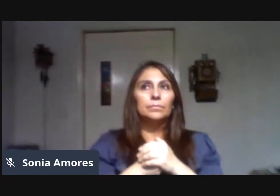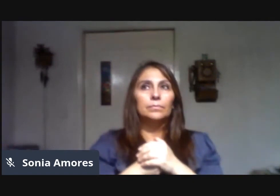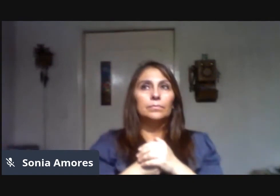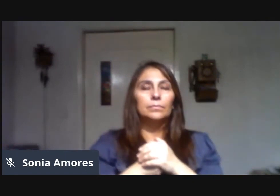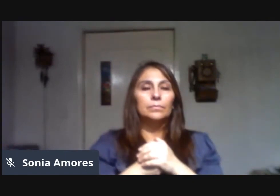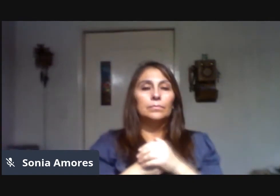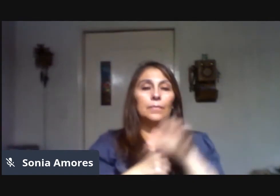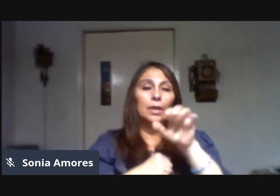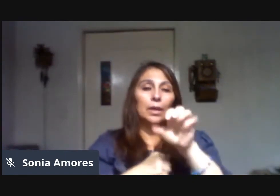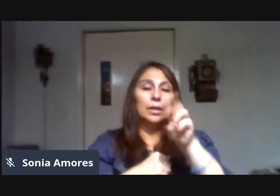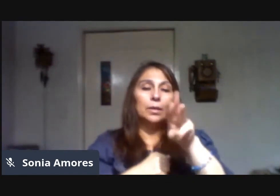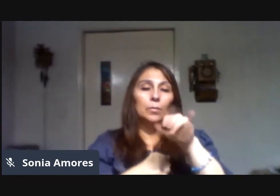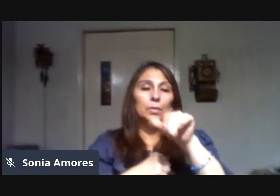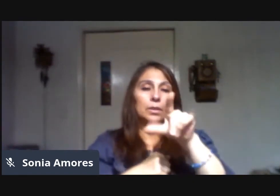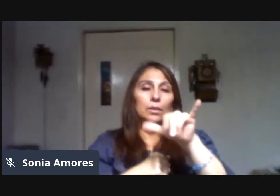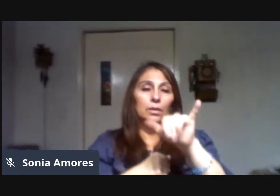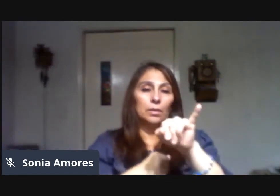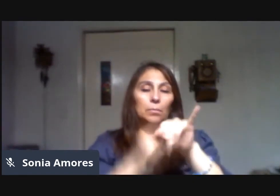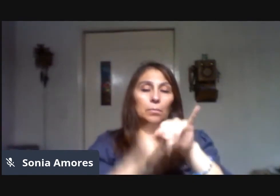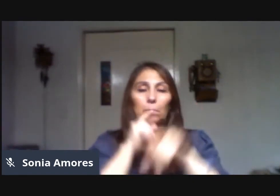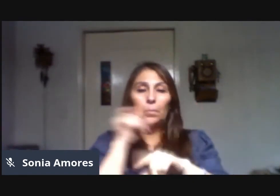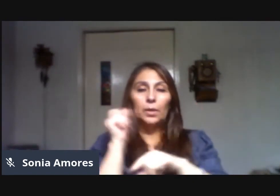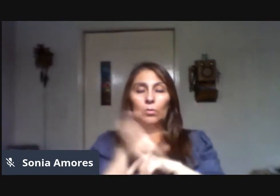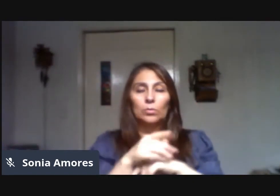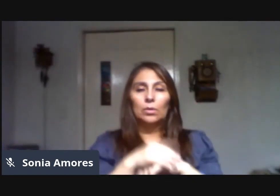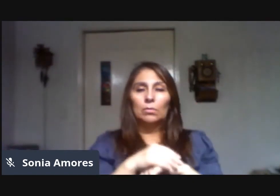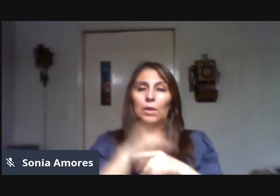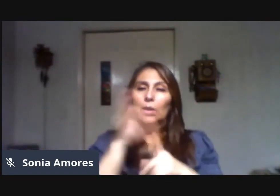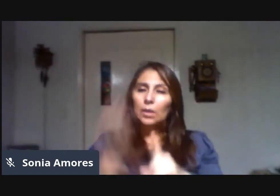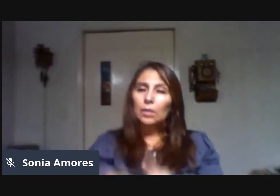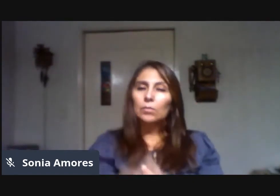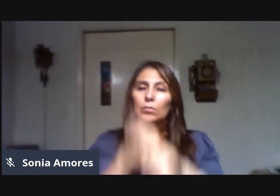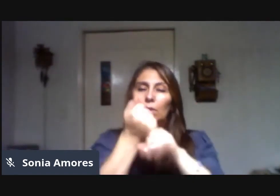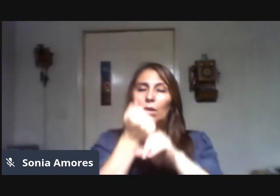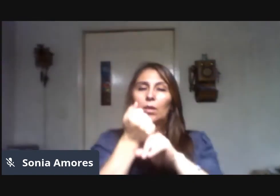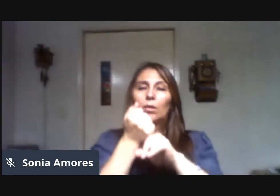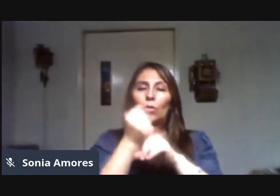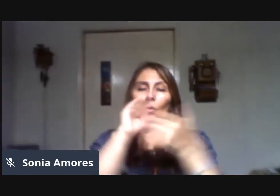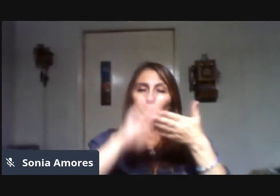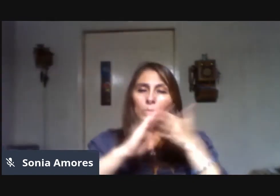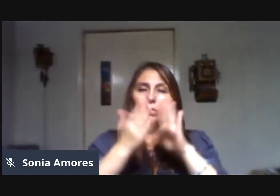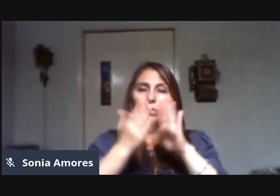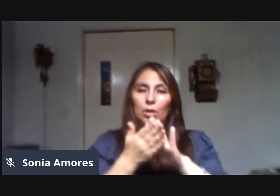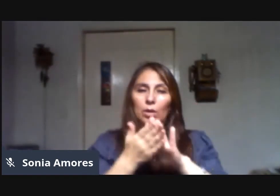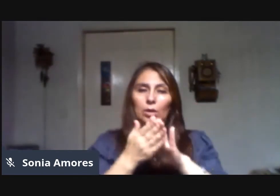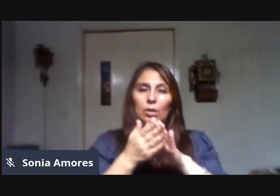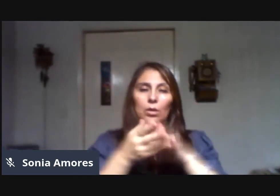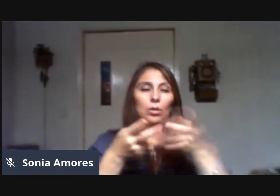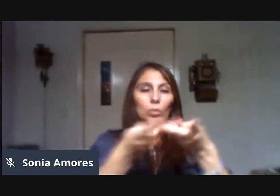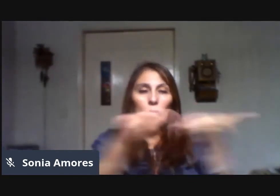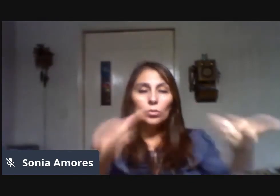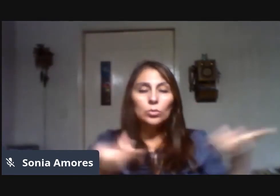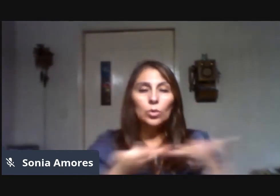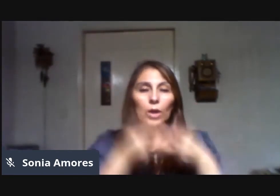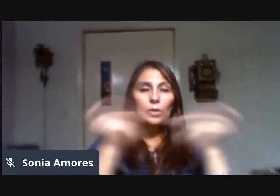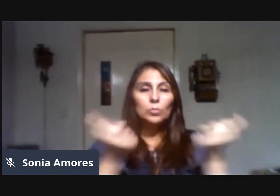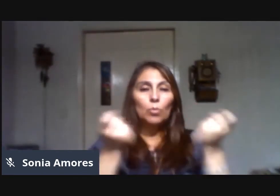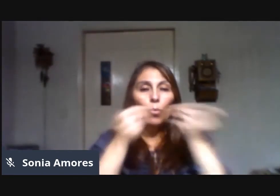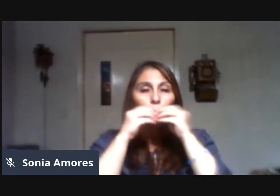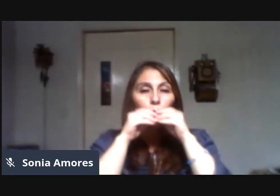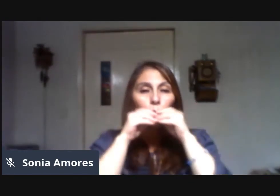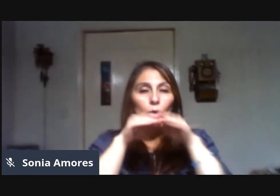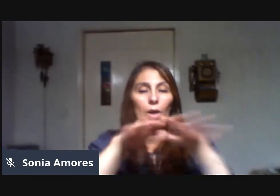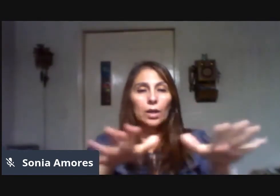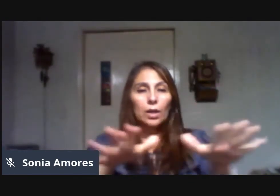¿potenciar el cambio y retomar lo comunitario en los contextos populares donde la urgencia se centra en el abastecimiento de